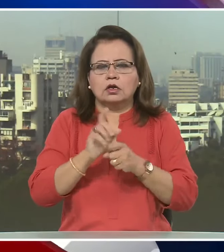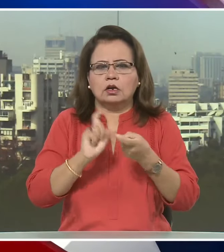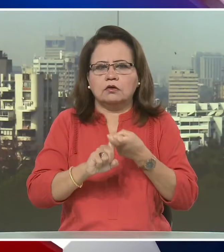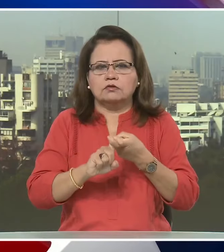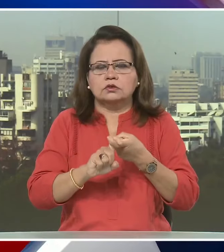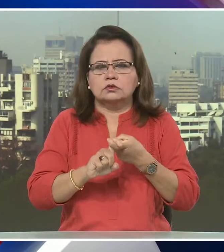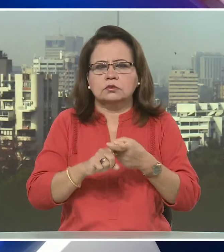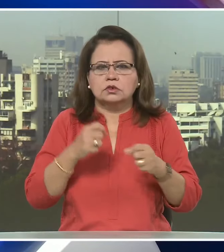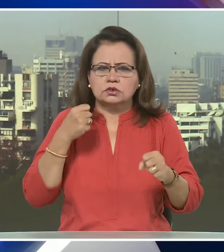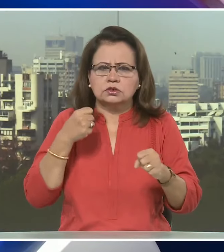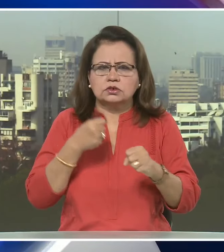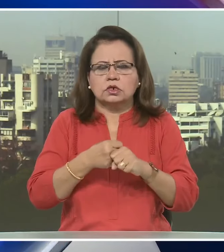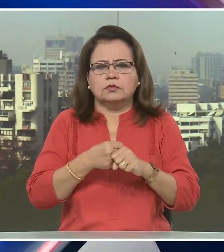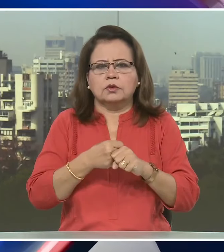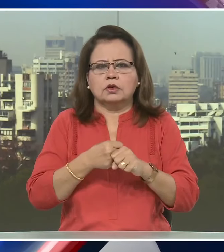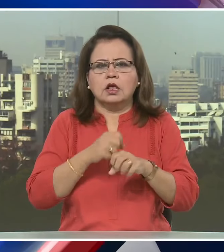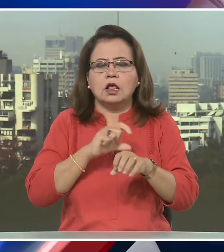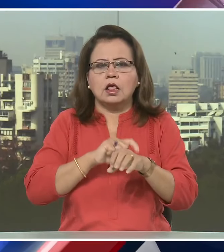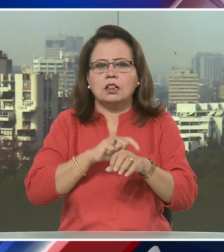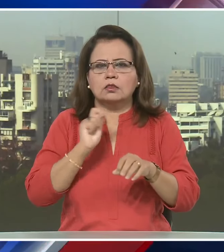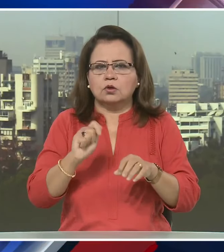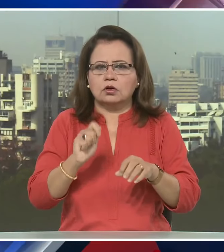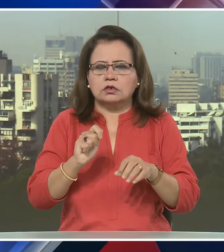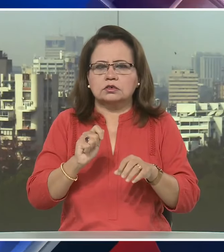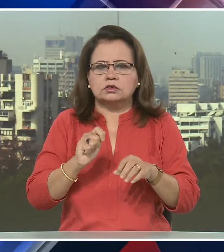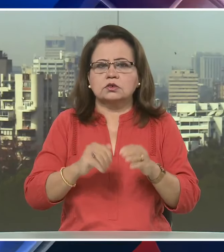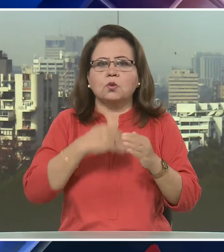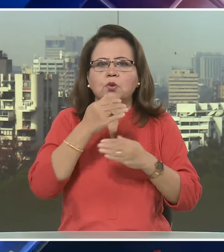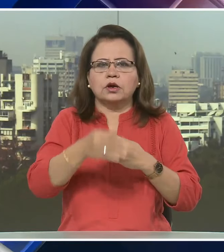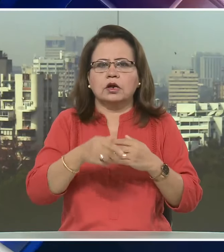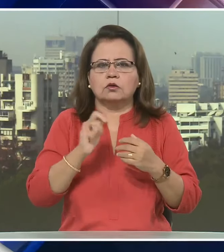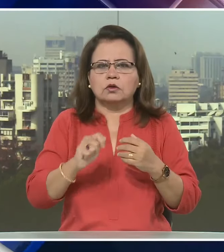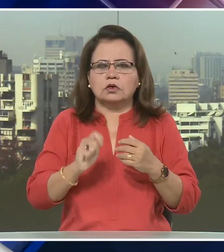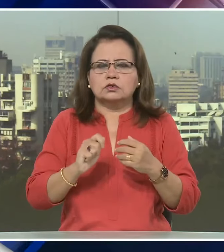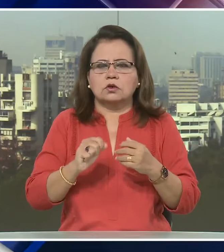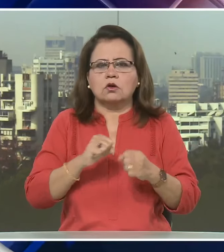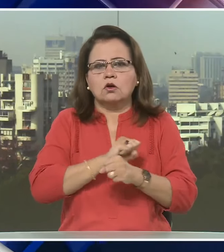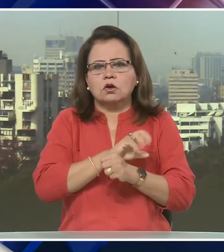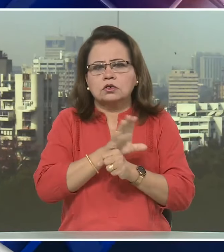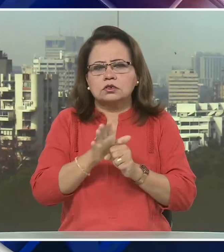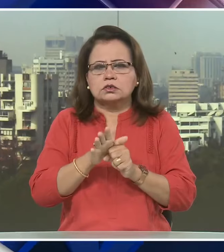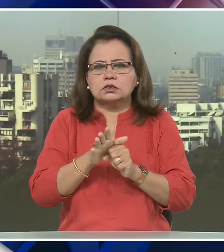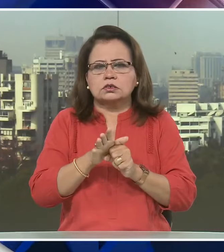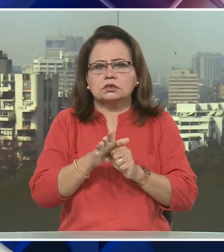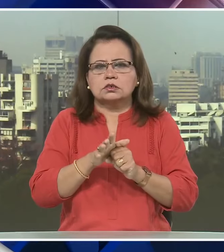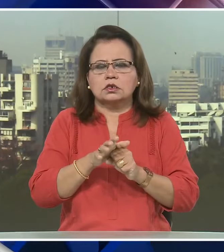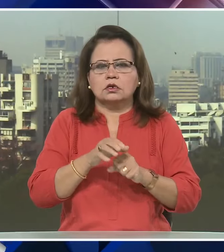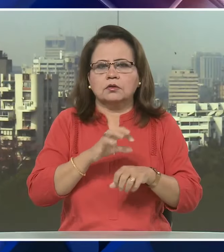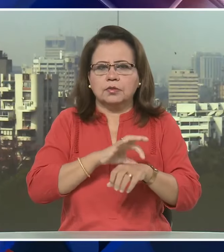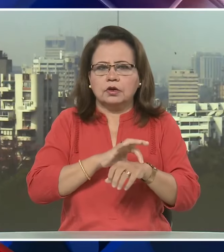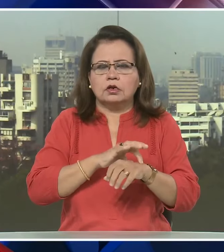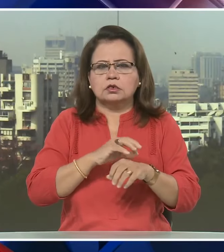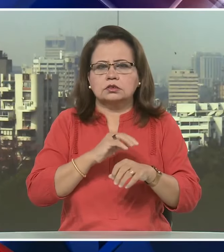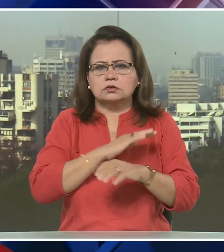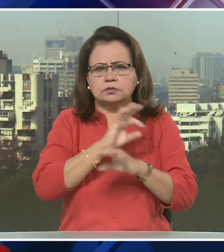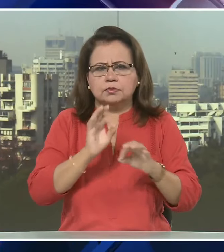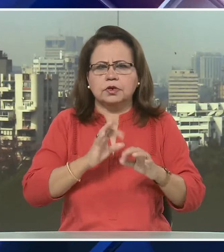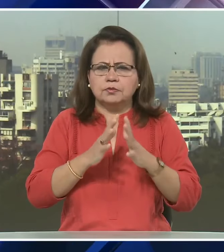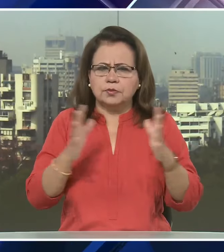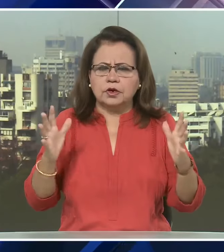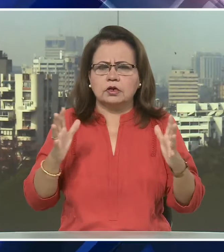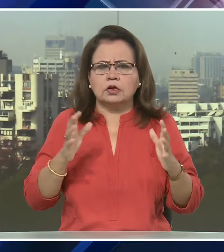कोरोना के खिलाफ जंग के हेल्थ वर्कर्स, फ्रंटलाइन वर्कर्स और कोरोना संक्रमण के प्रति संवेदनशील